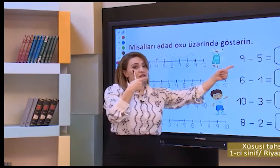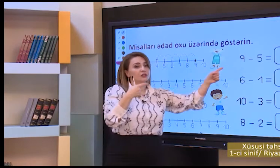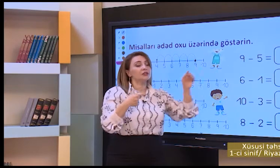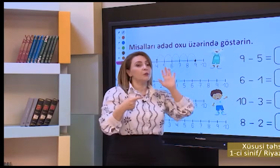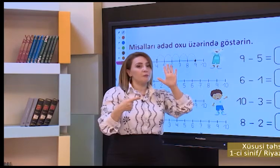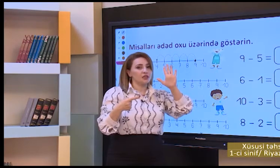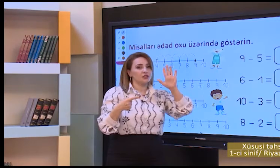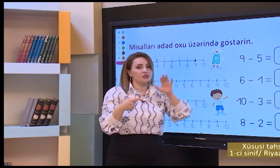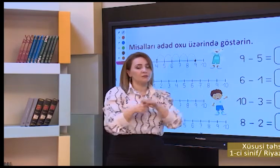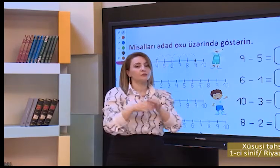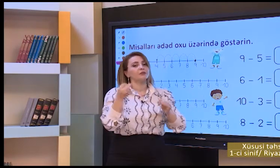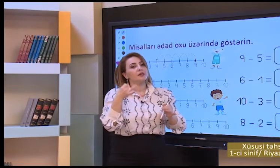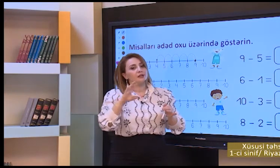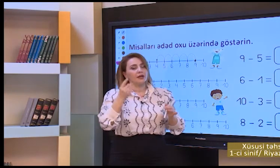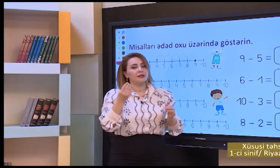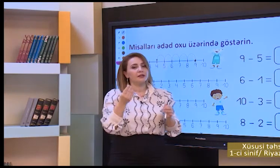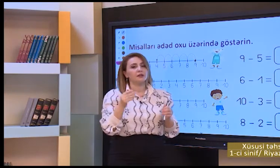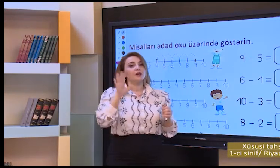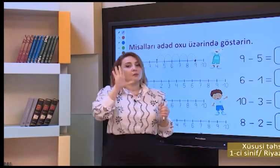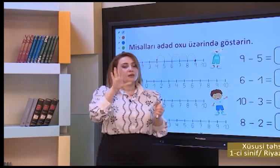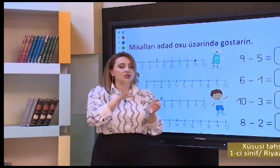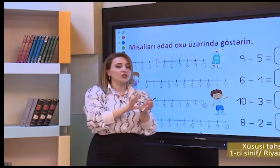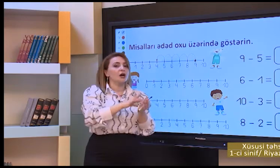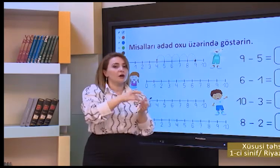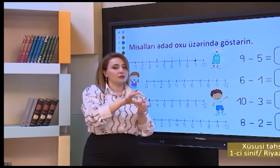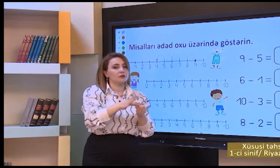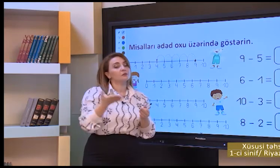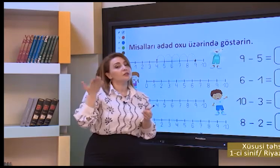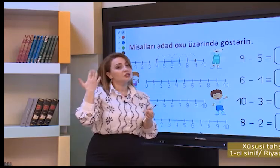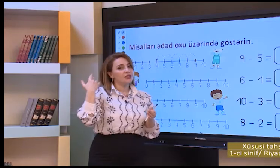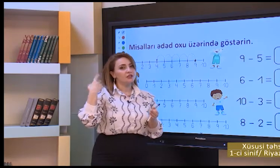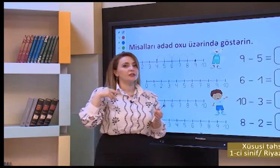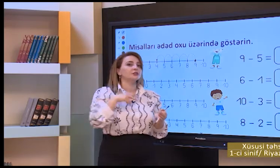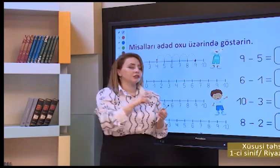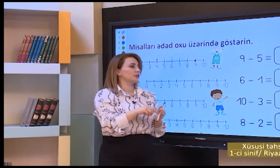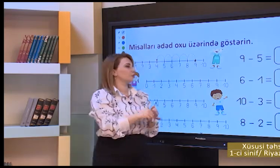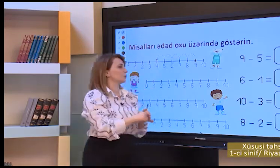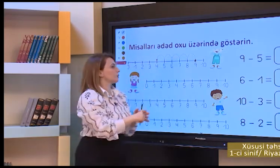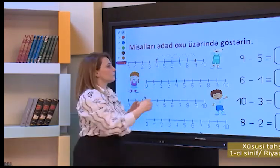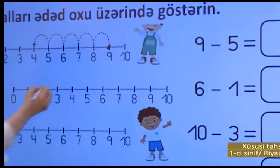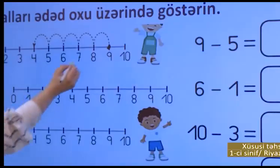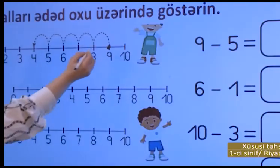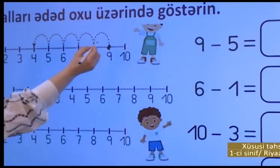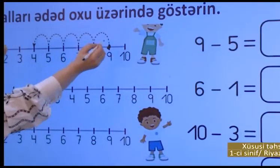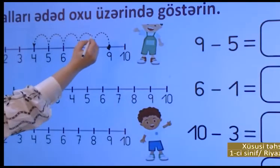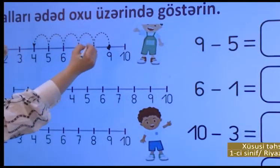Çıx 5, yəni 5 addım geri gedəcəyik.